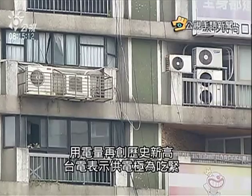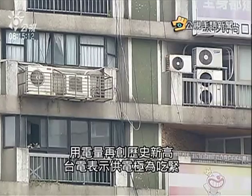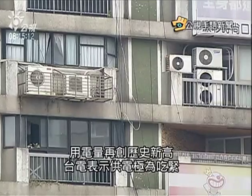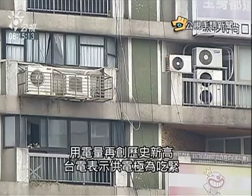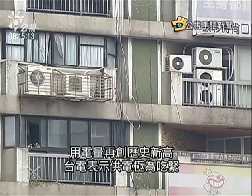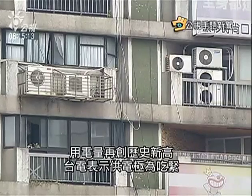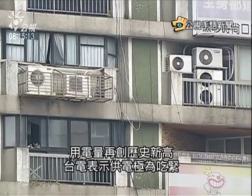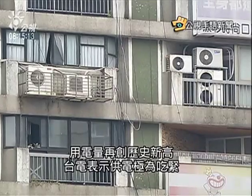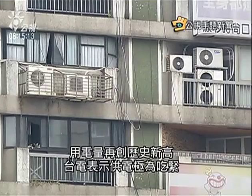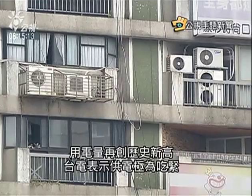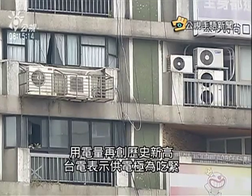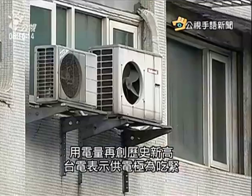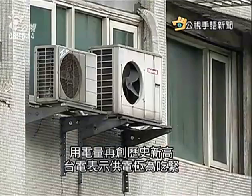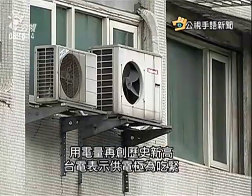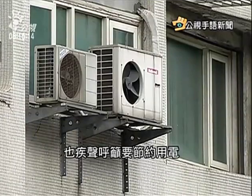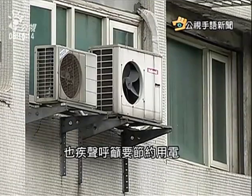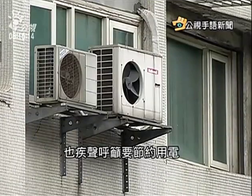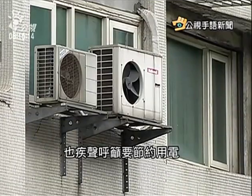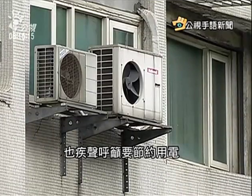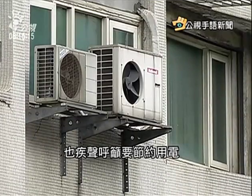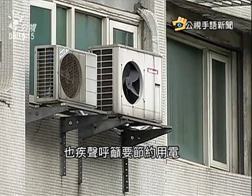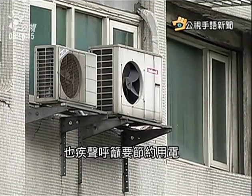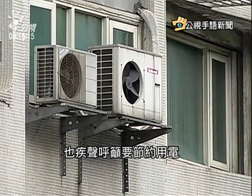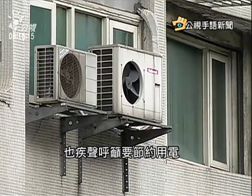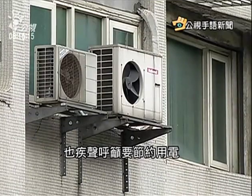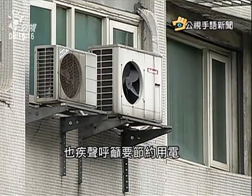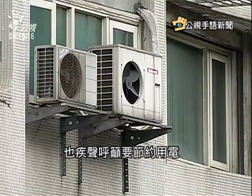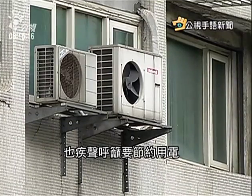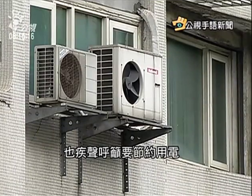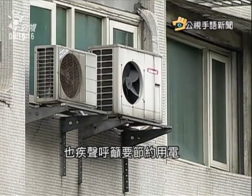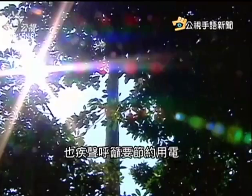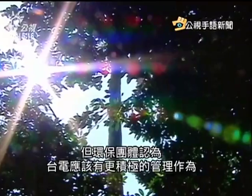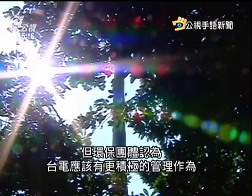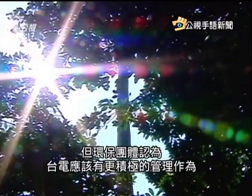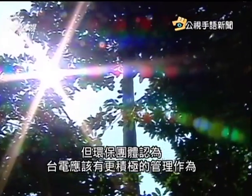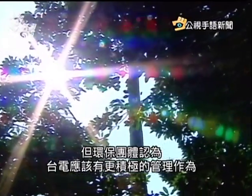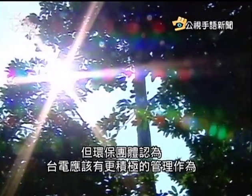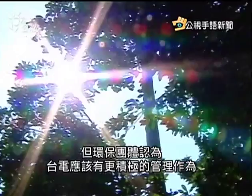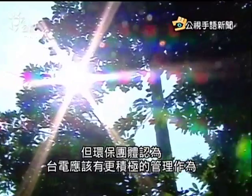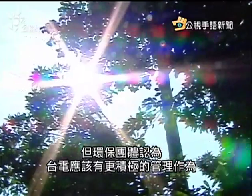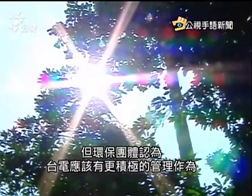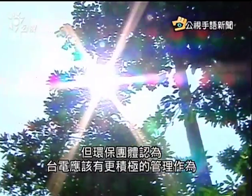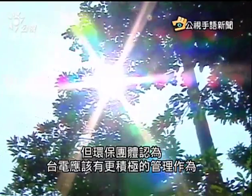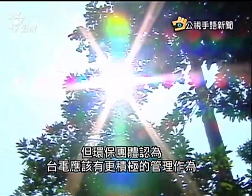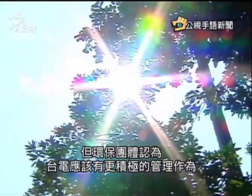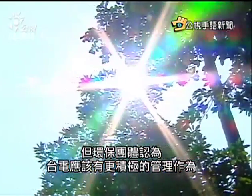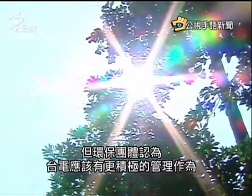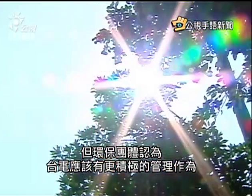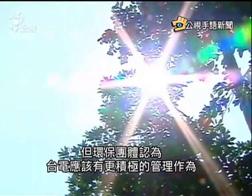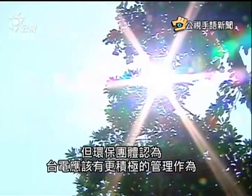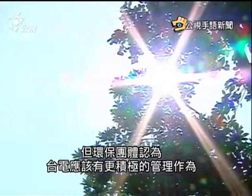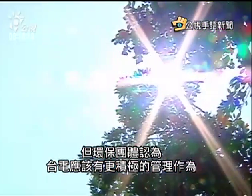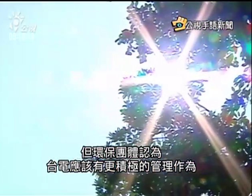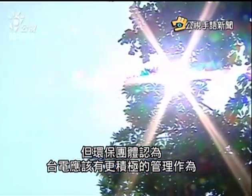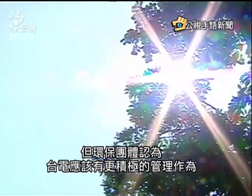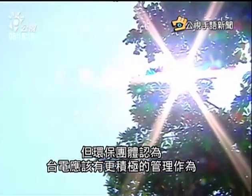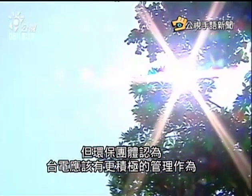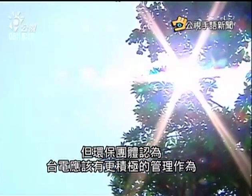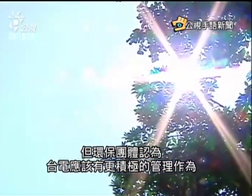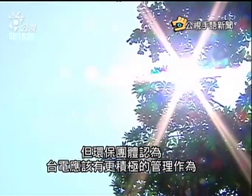供电极为吃紧，也极声呼吁要节约用电。但环保团体认为，台电应该有更积极的管理作为。以日本